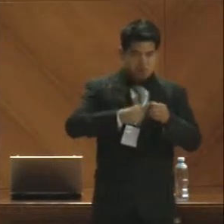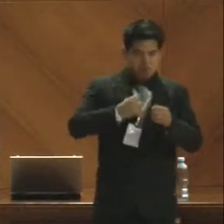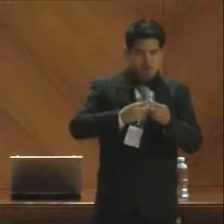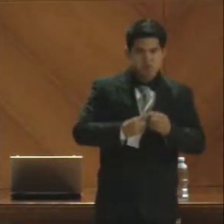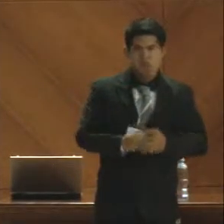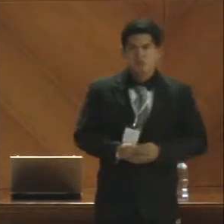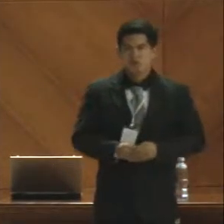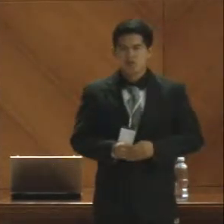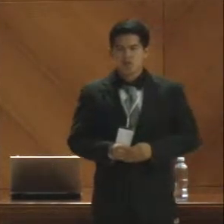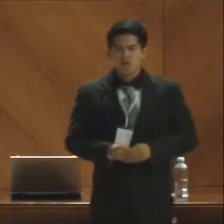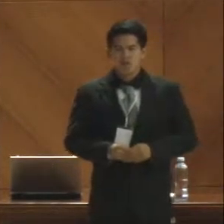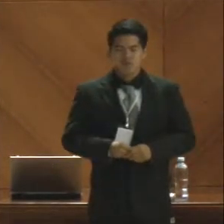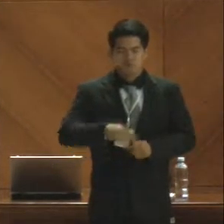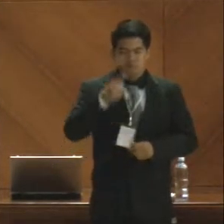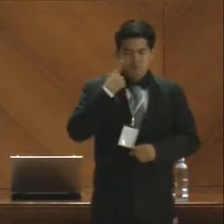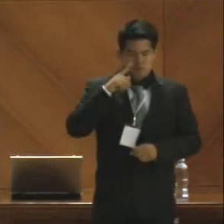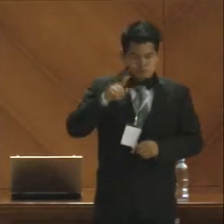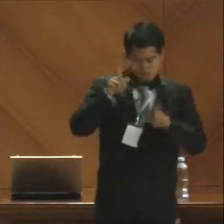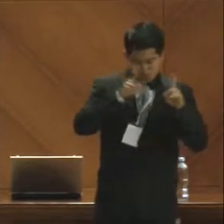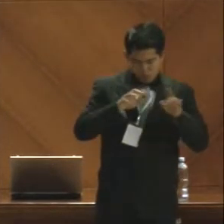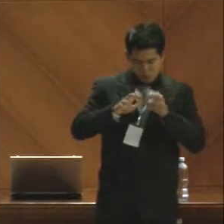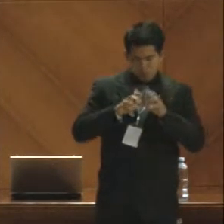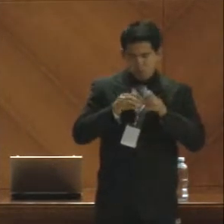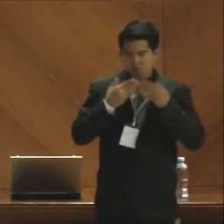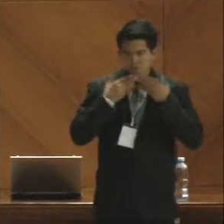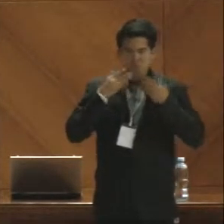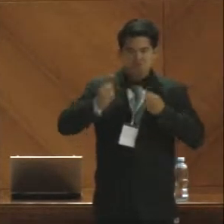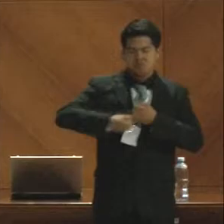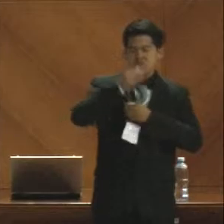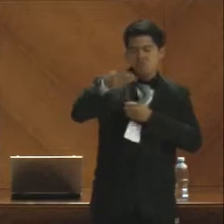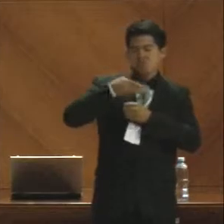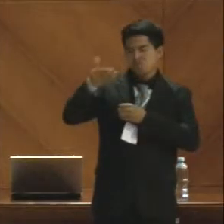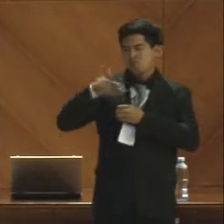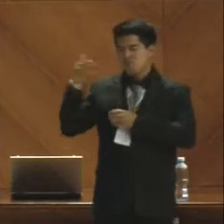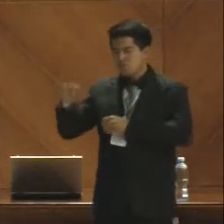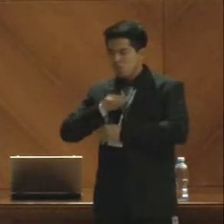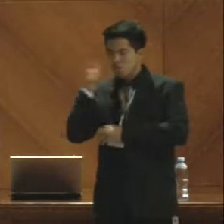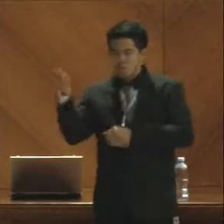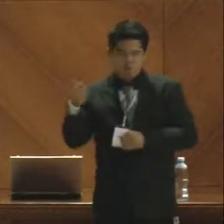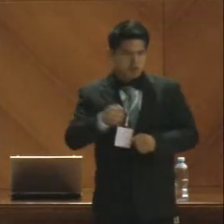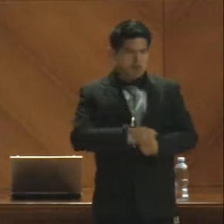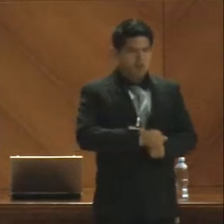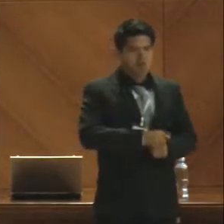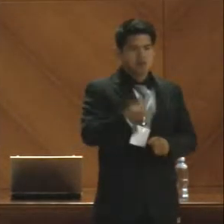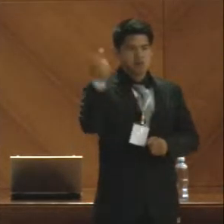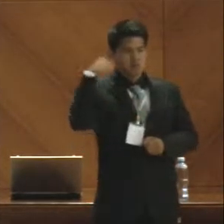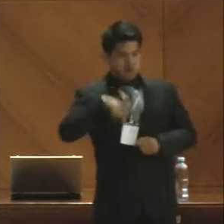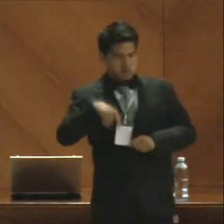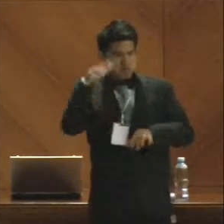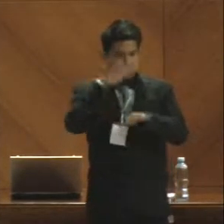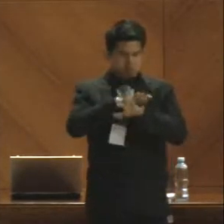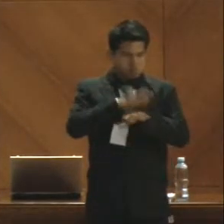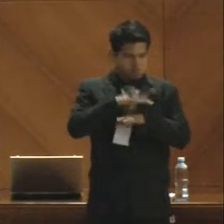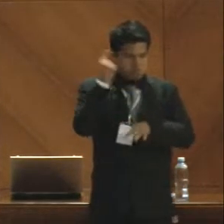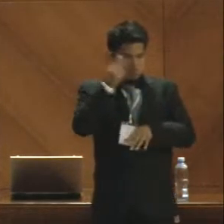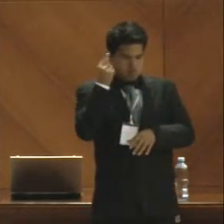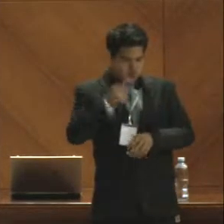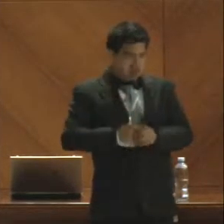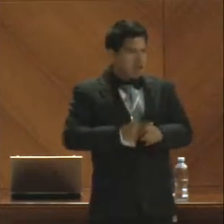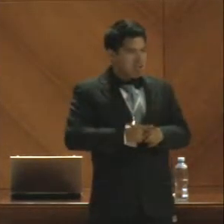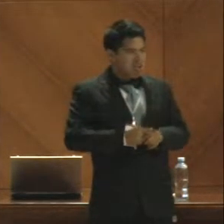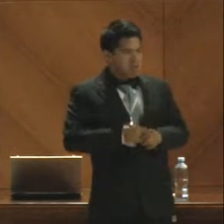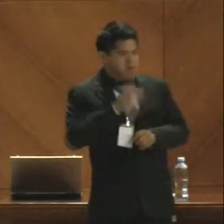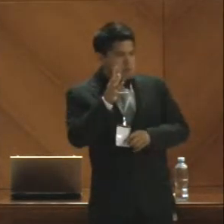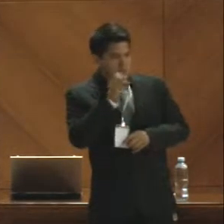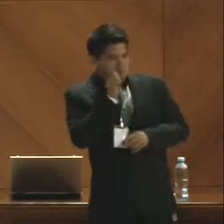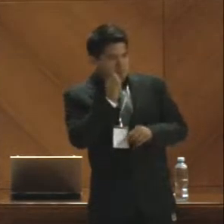informático y ese sistema informático se lo hace público y se lo puede descargar, el municipio de Machala va a poder usar el sistema informático